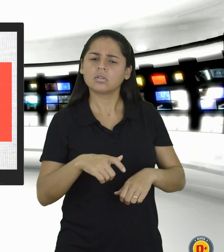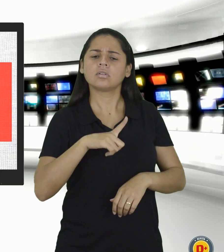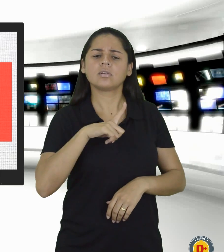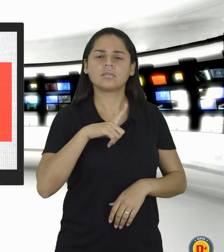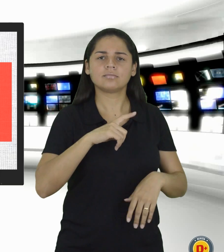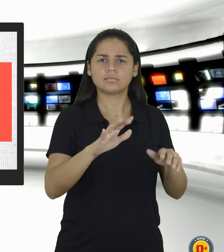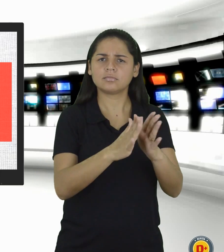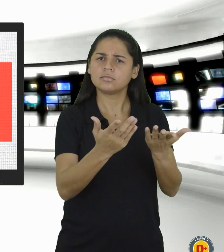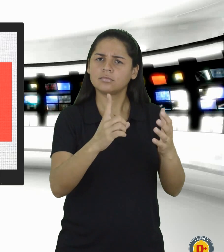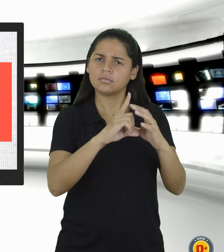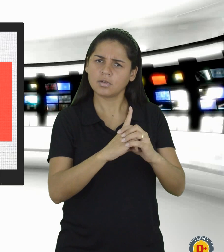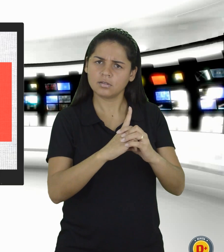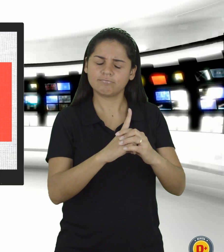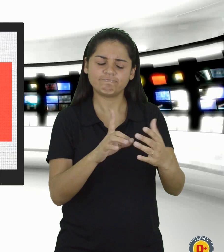na sua versão mobile.